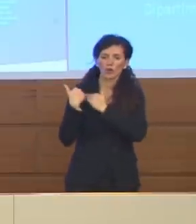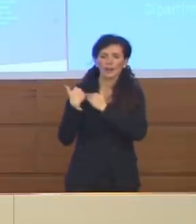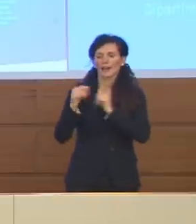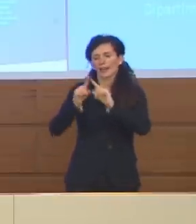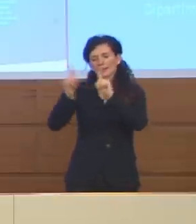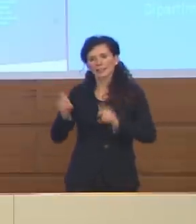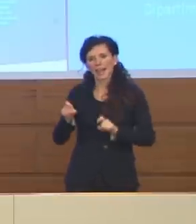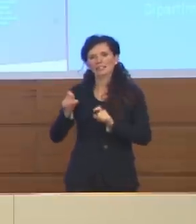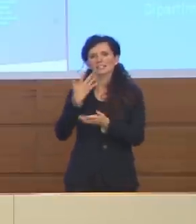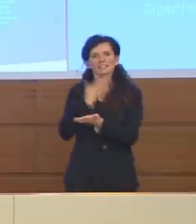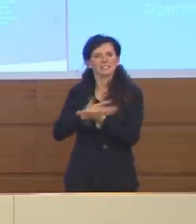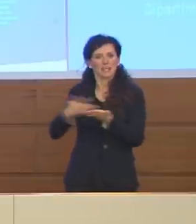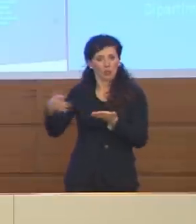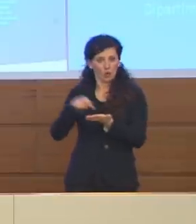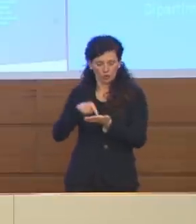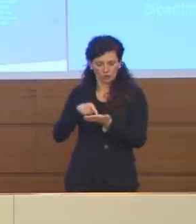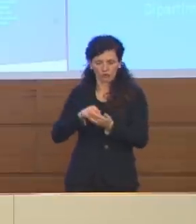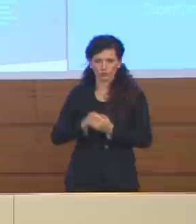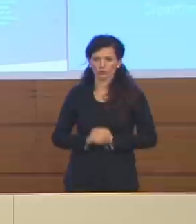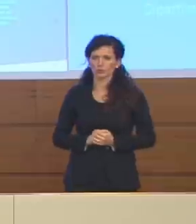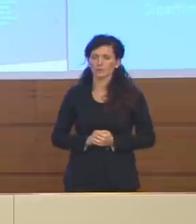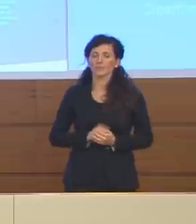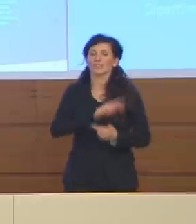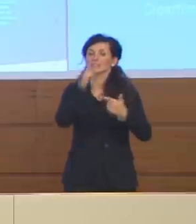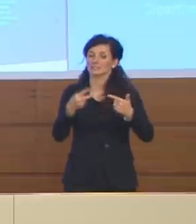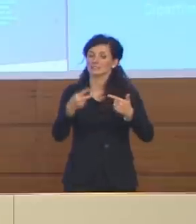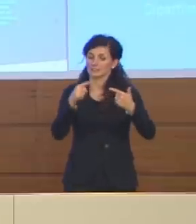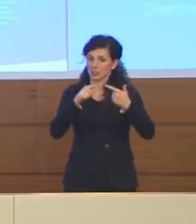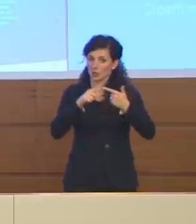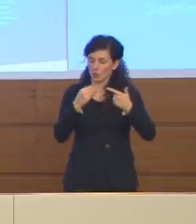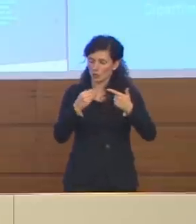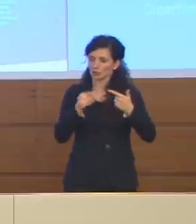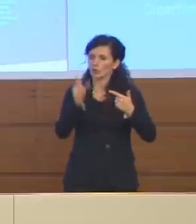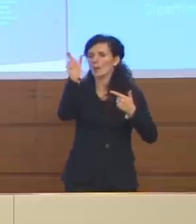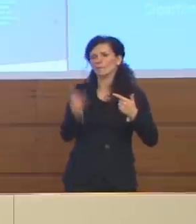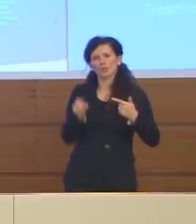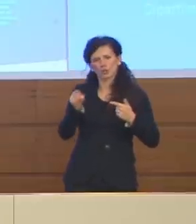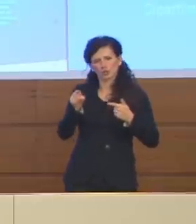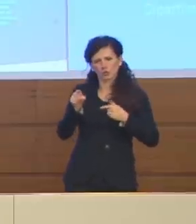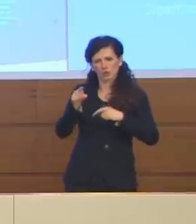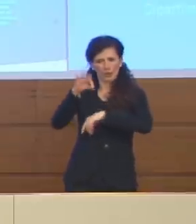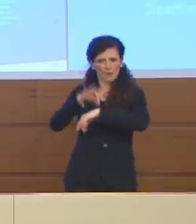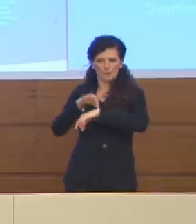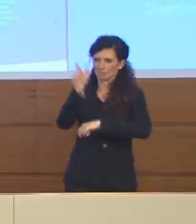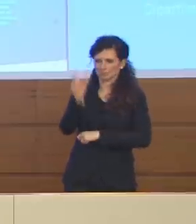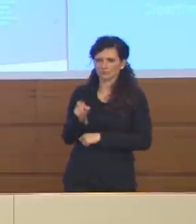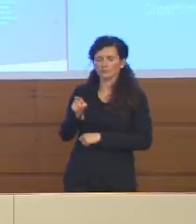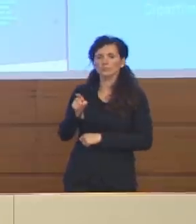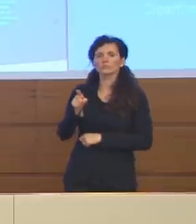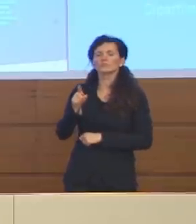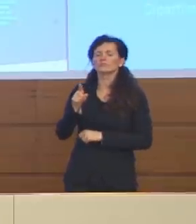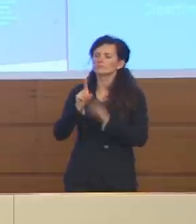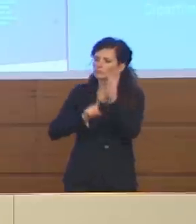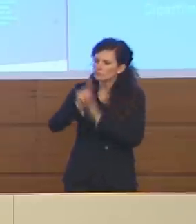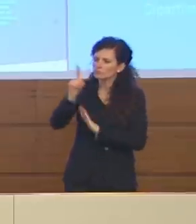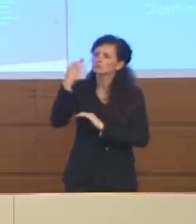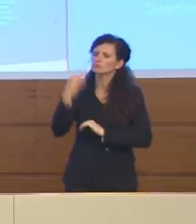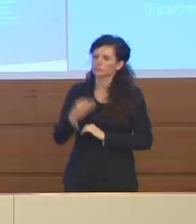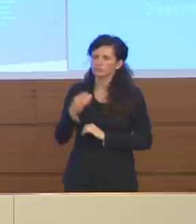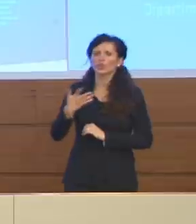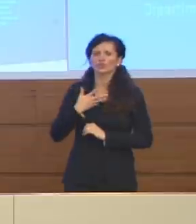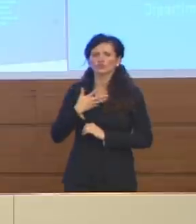che i soggetti che dovessero risultare avere anticorpi contro